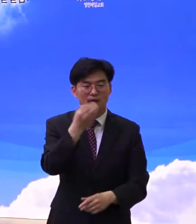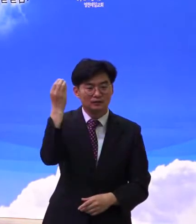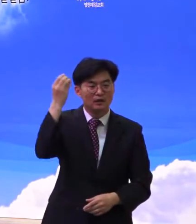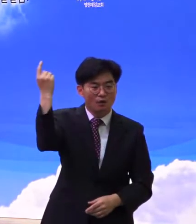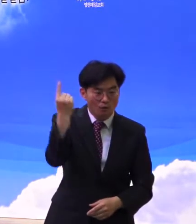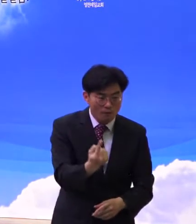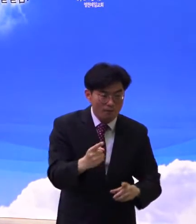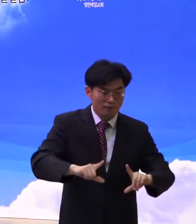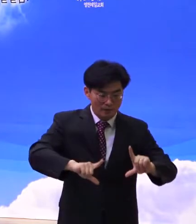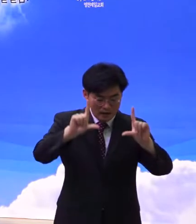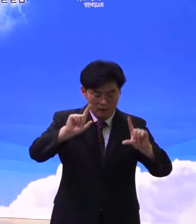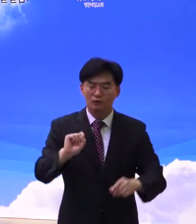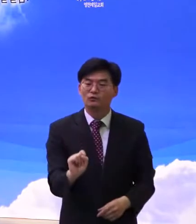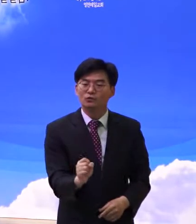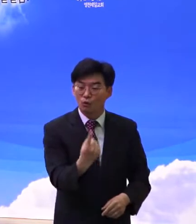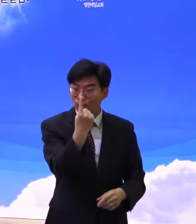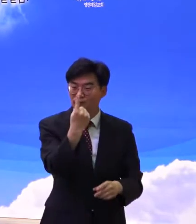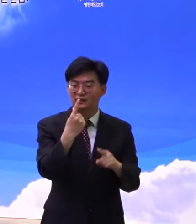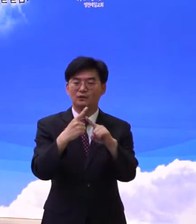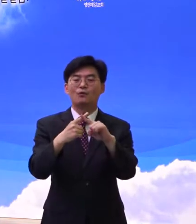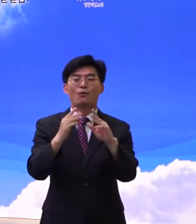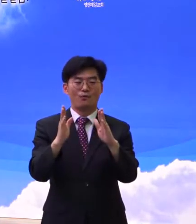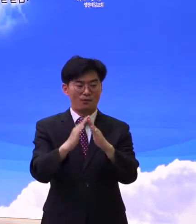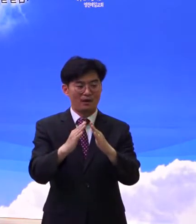성령 강림절이 교회의 탄생일입니다.